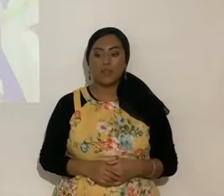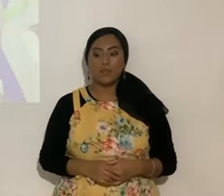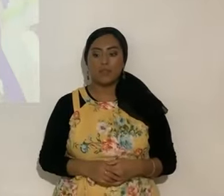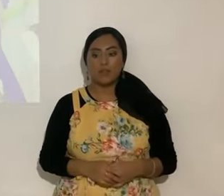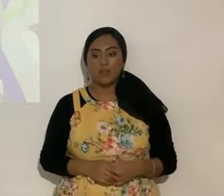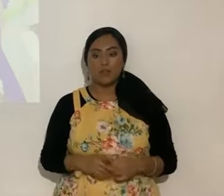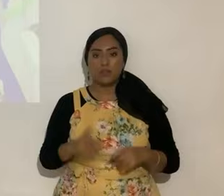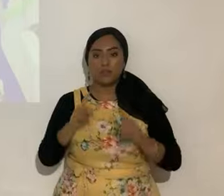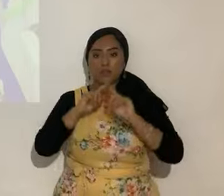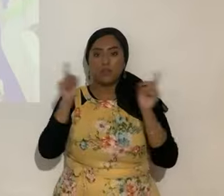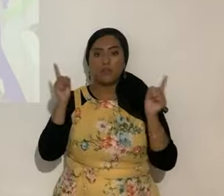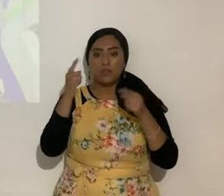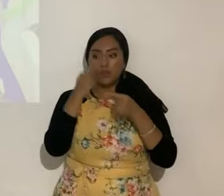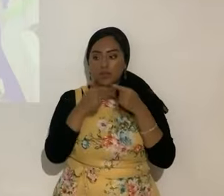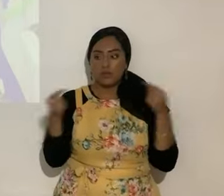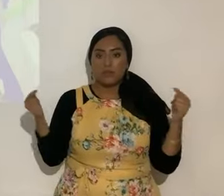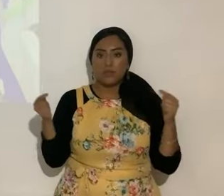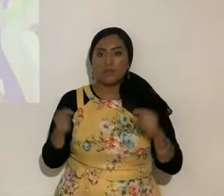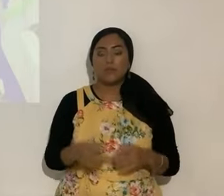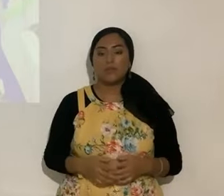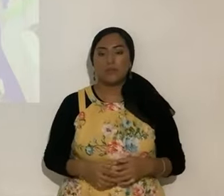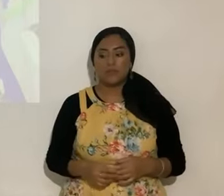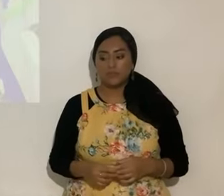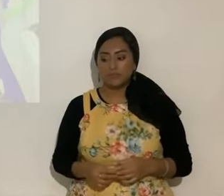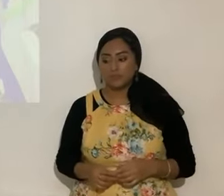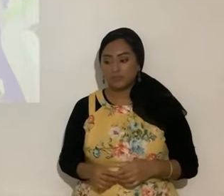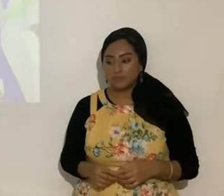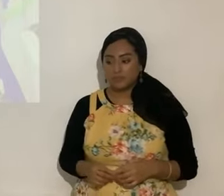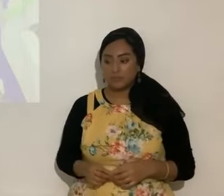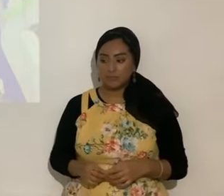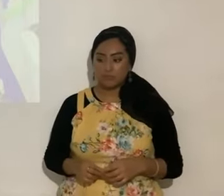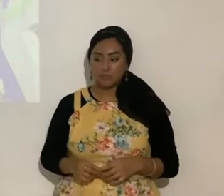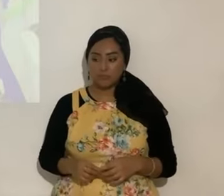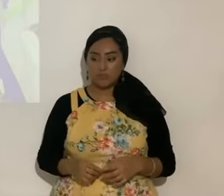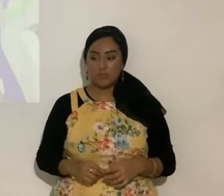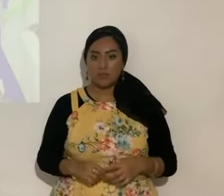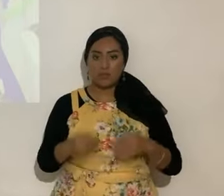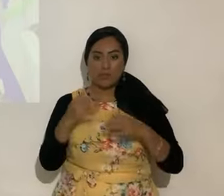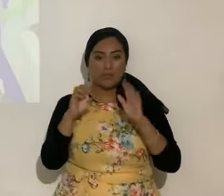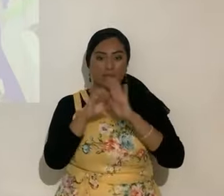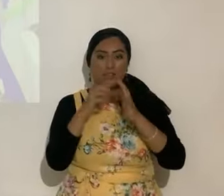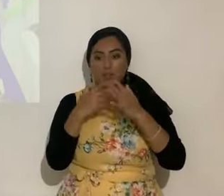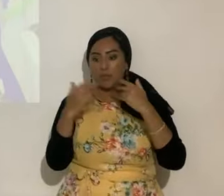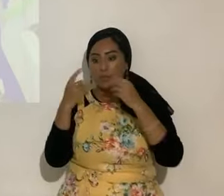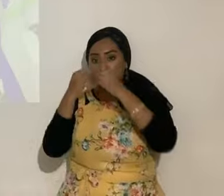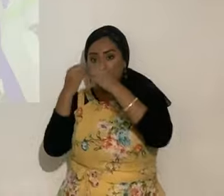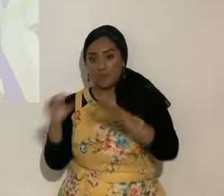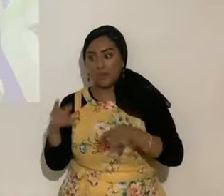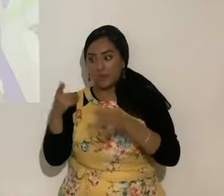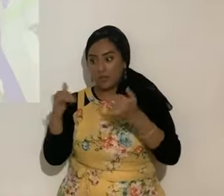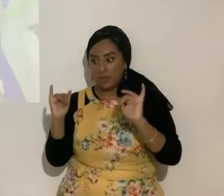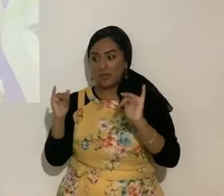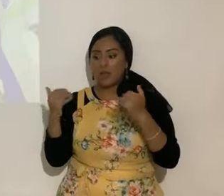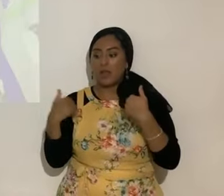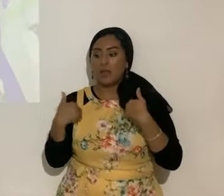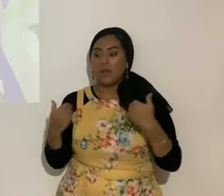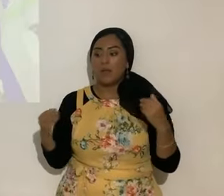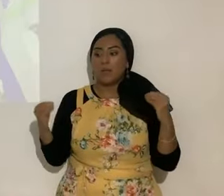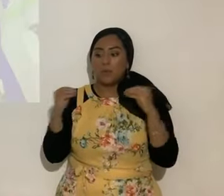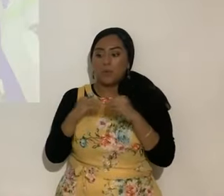es ajeno, en el caso, por ejemplo, del perdido, va a tener todavía, más